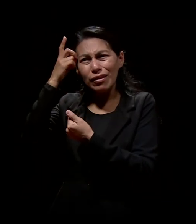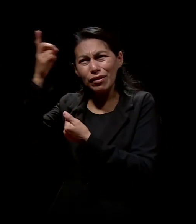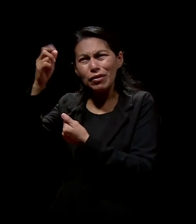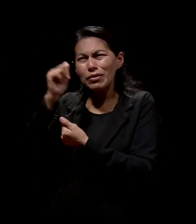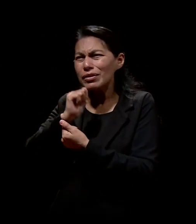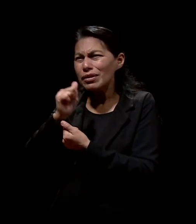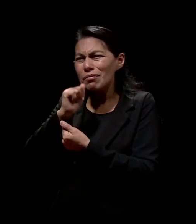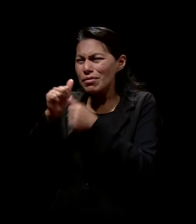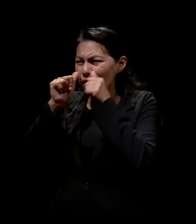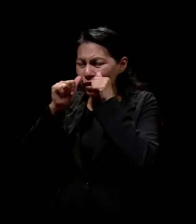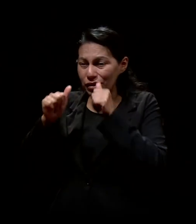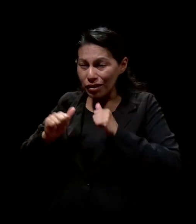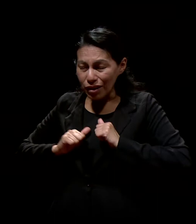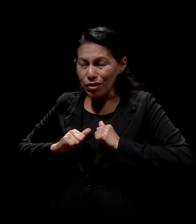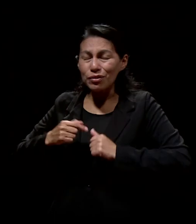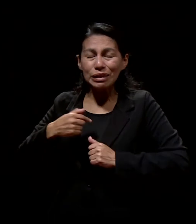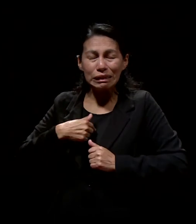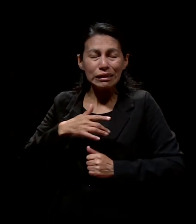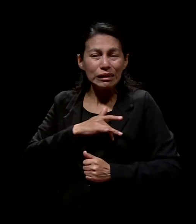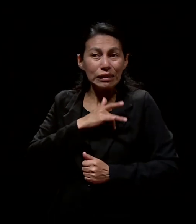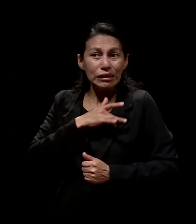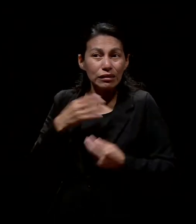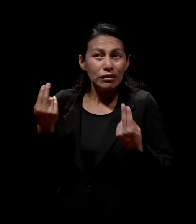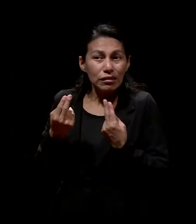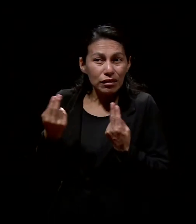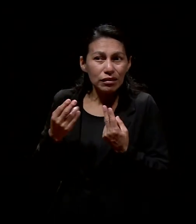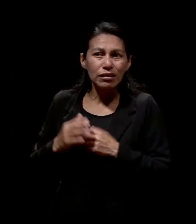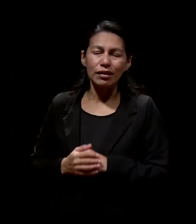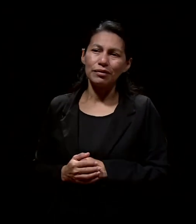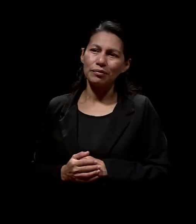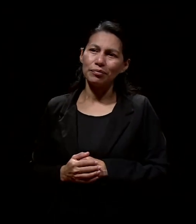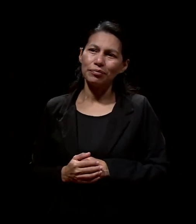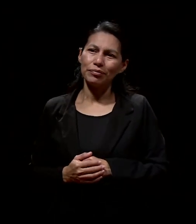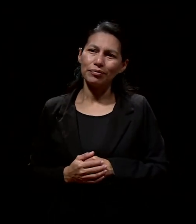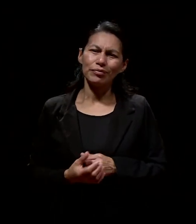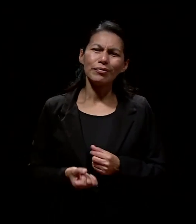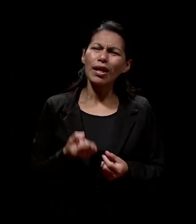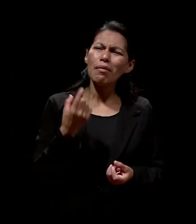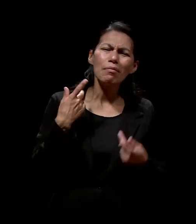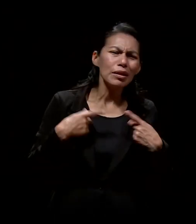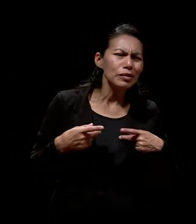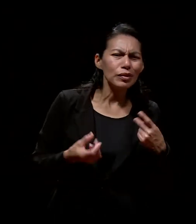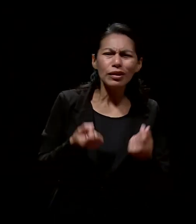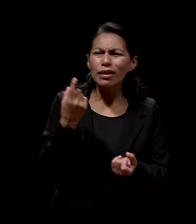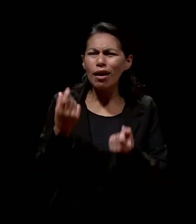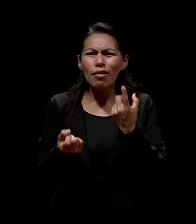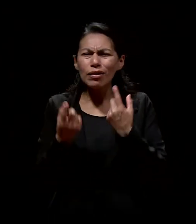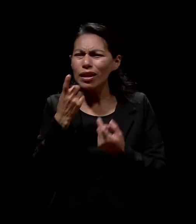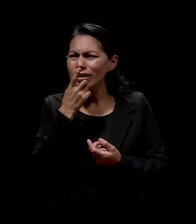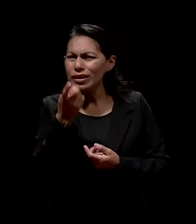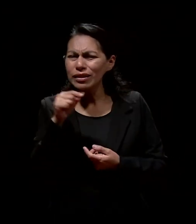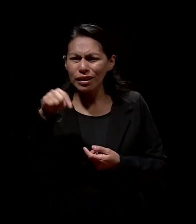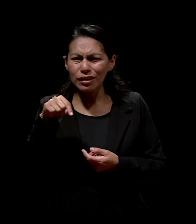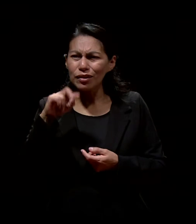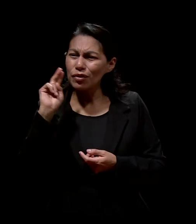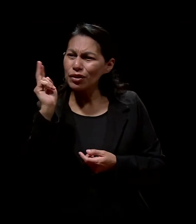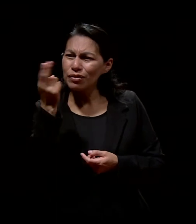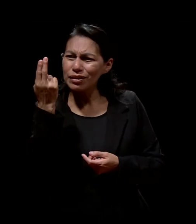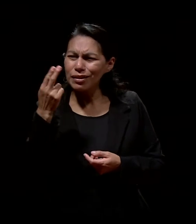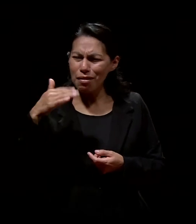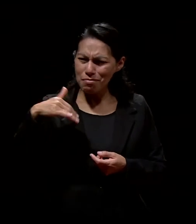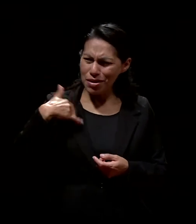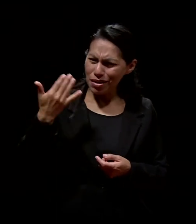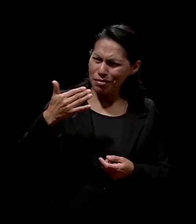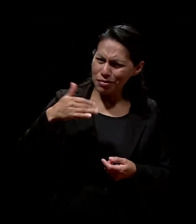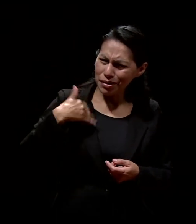nuestras necesidades. Amén. Alguien ha dicho que esta universidad es un escenario de milagros. Sin duda. Y lo